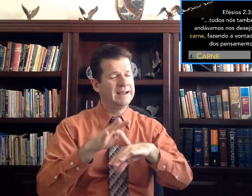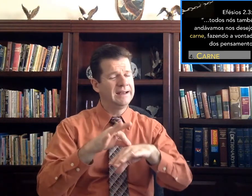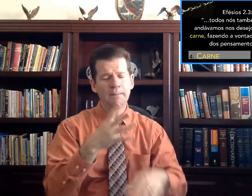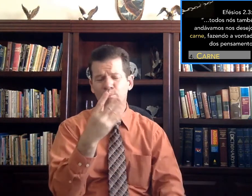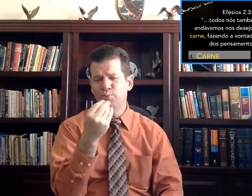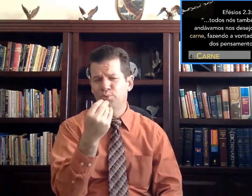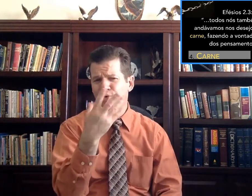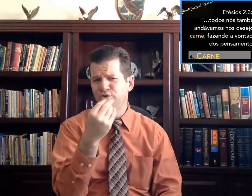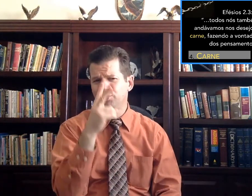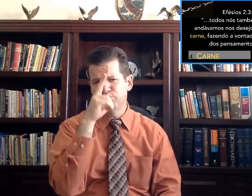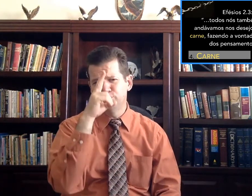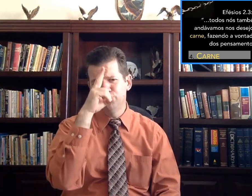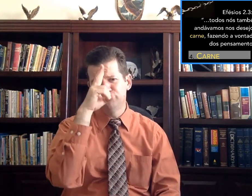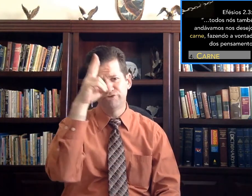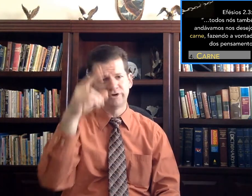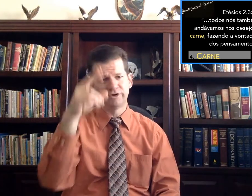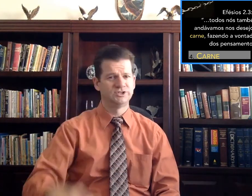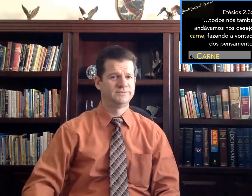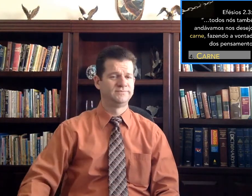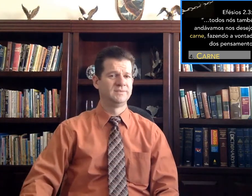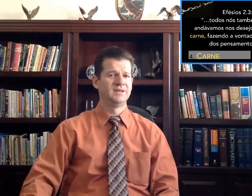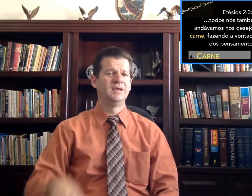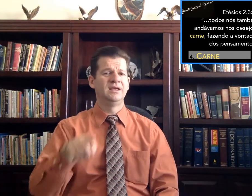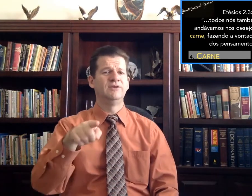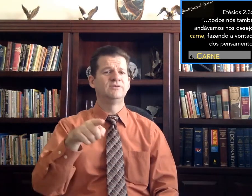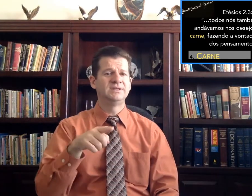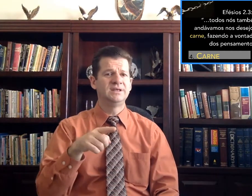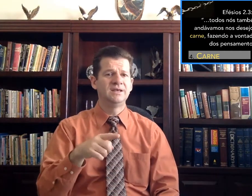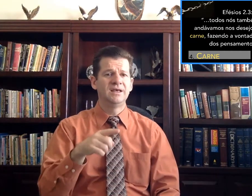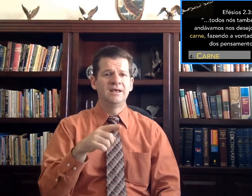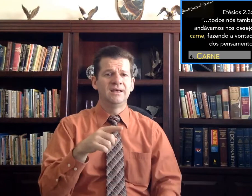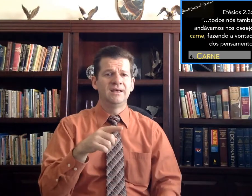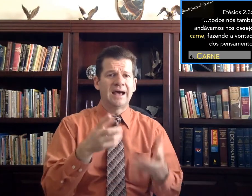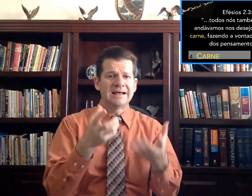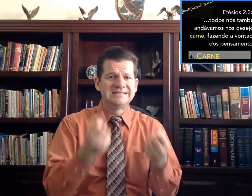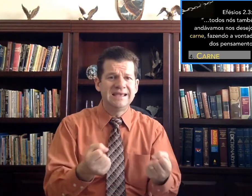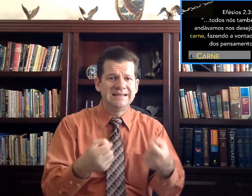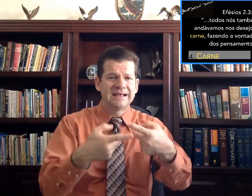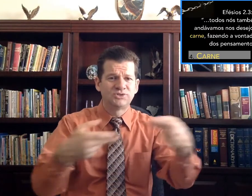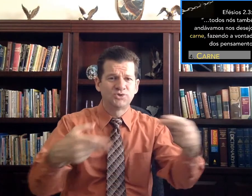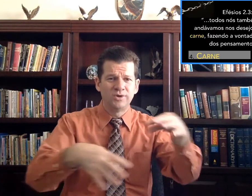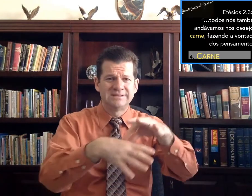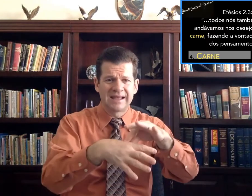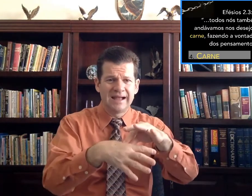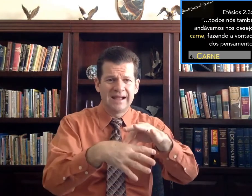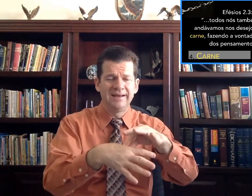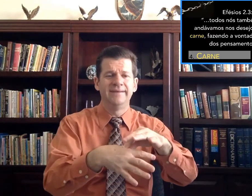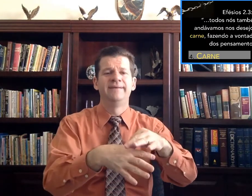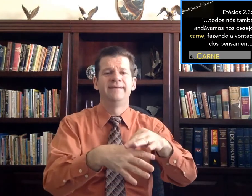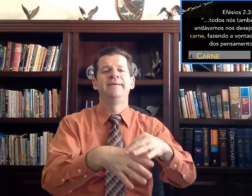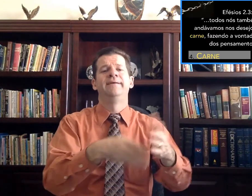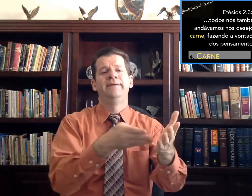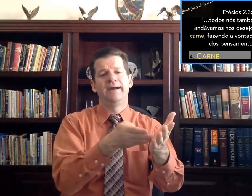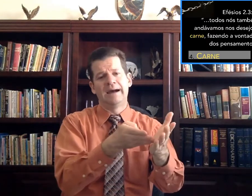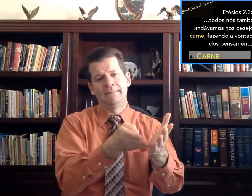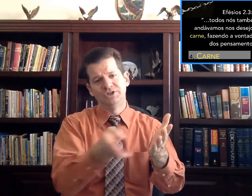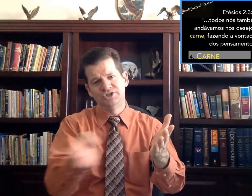é muito, muito forte. Você aceita as coisas da carne e acaba